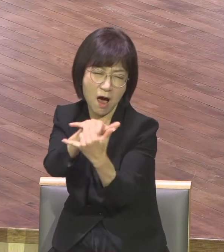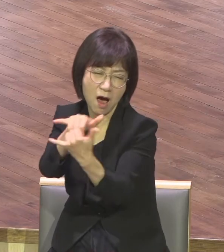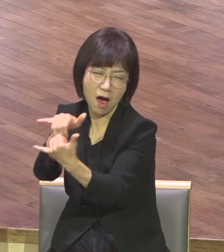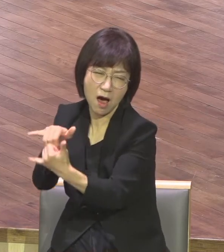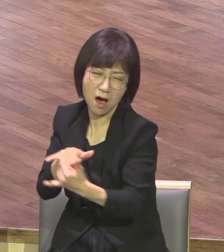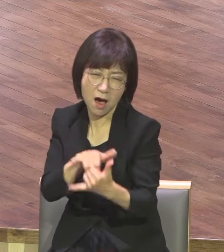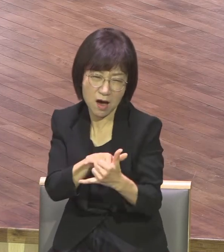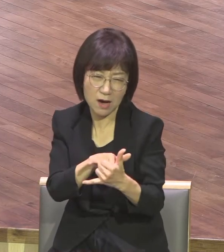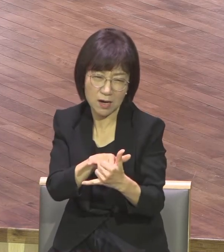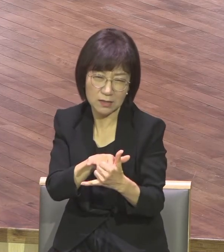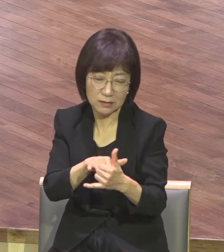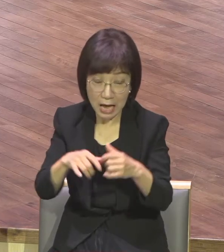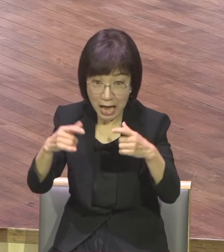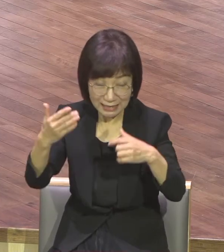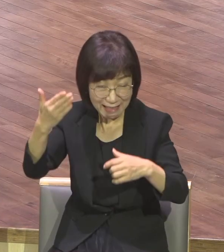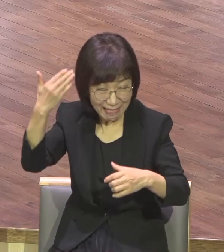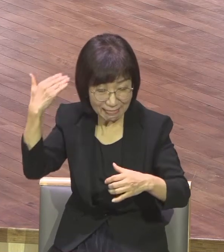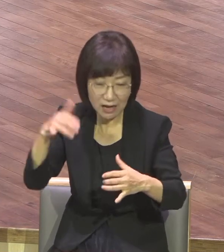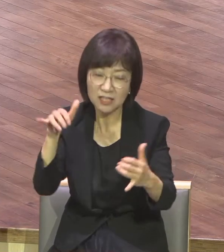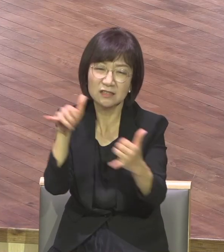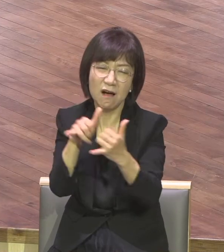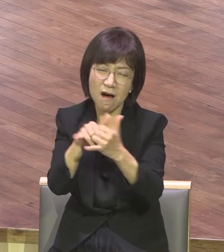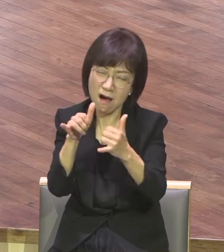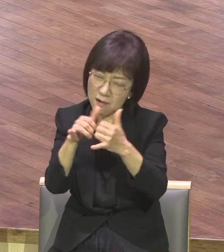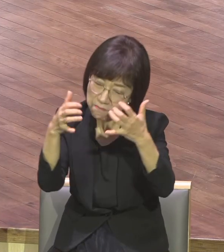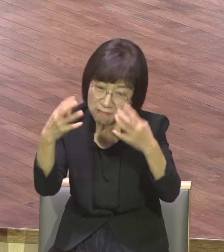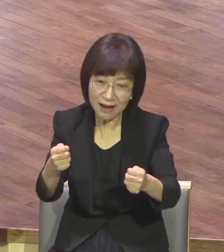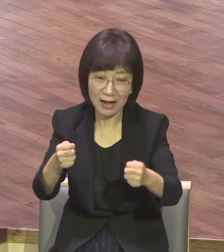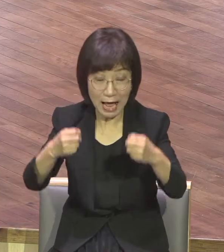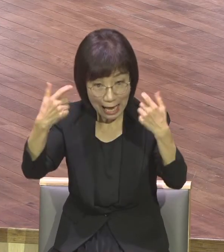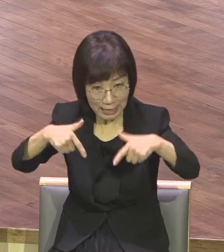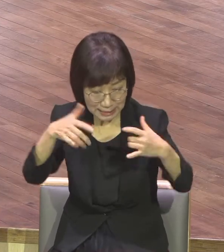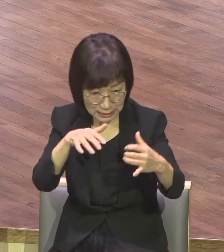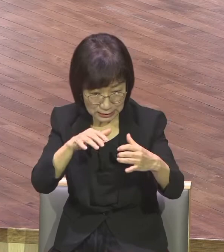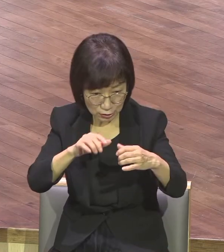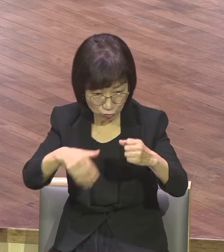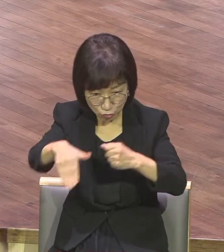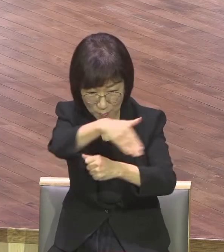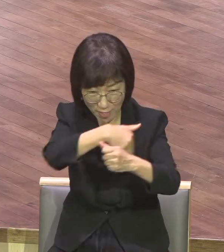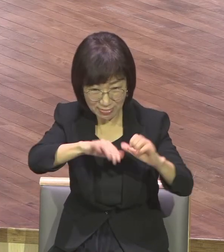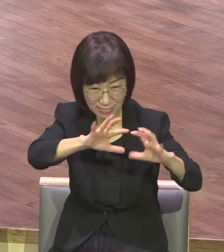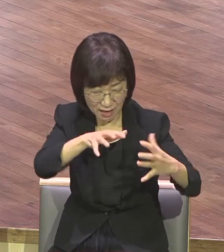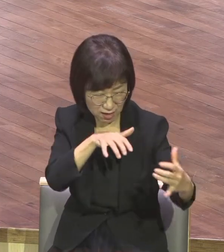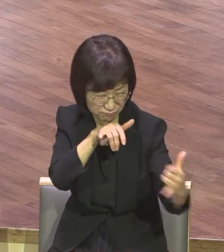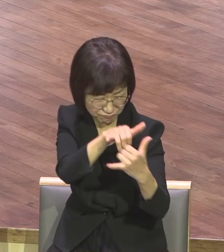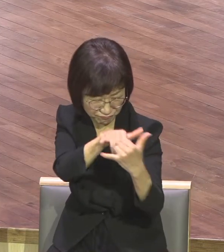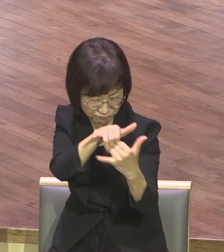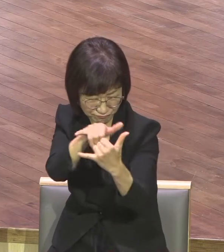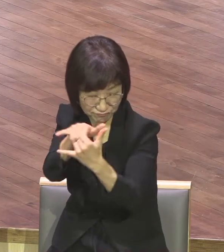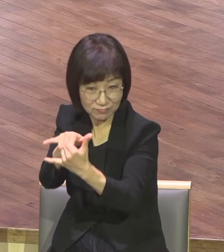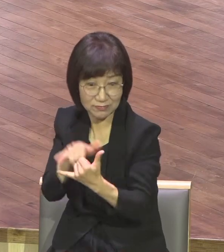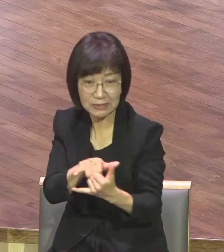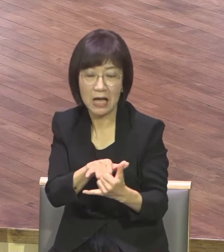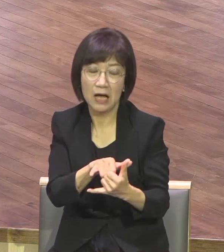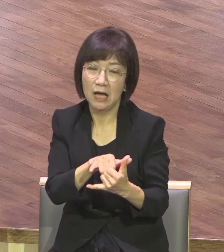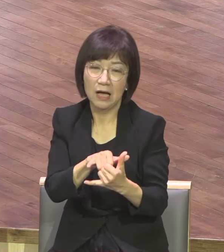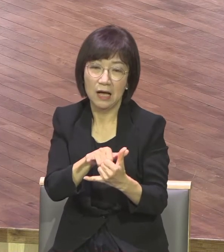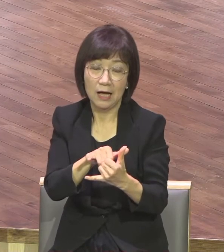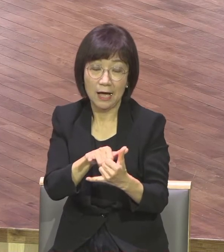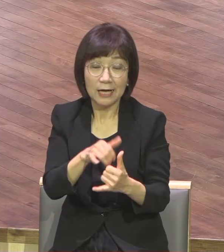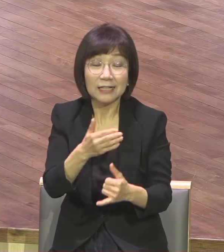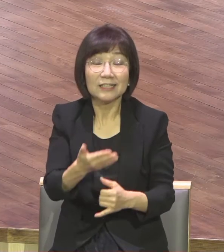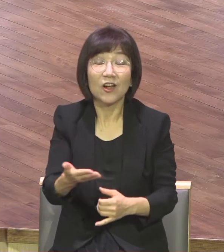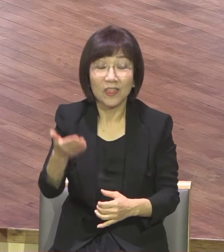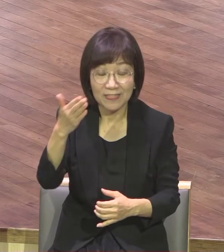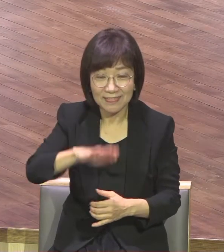많았어요. 뭐 말도 못합니다. 그냥 막 계속 전쟁. 이런 얼음 속에서도